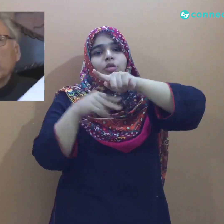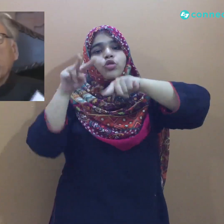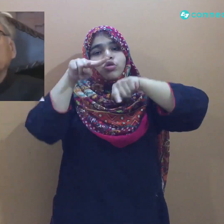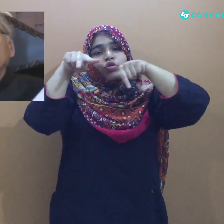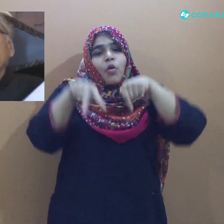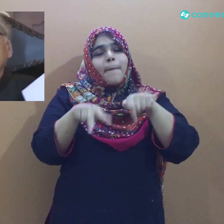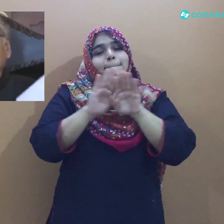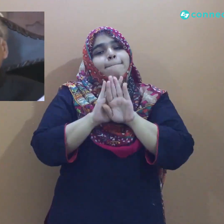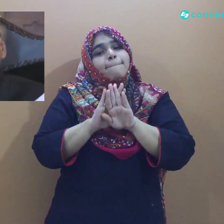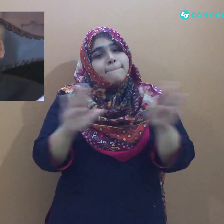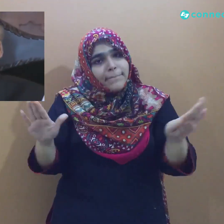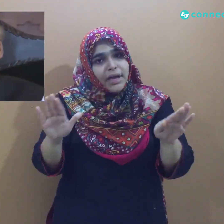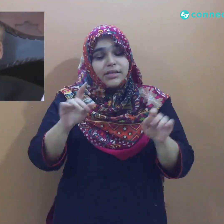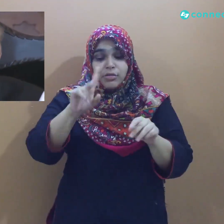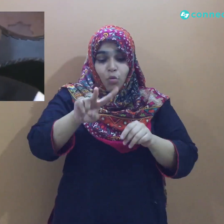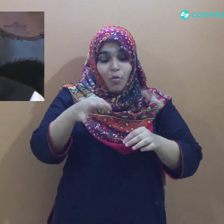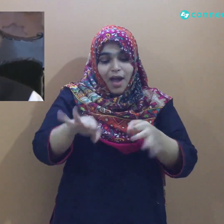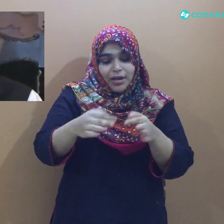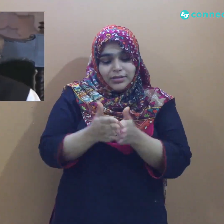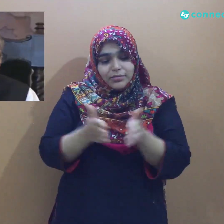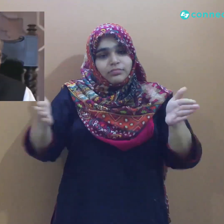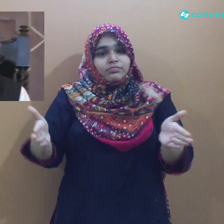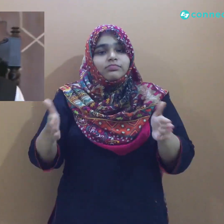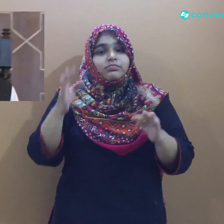دو نمازیوں کی جگہ خالی چھوڑی جائے۔